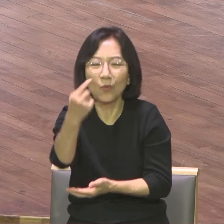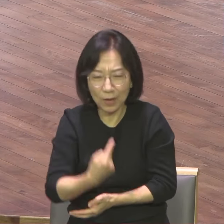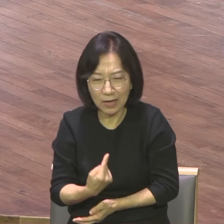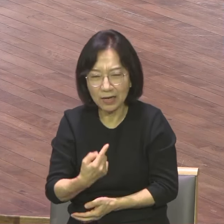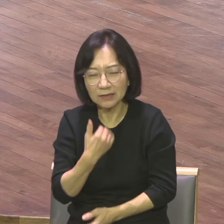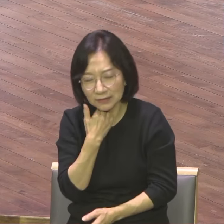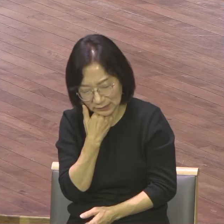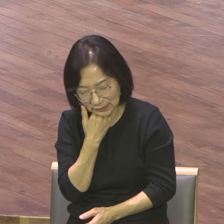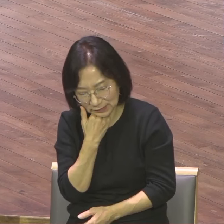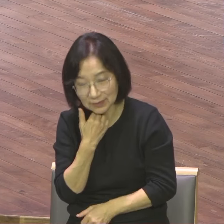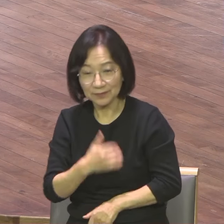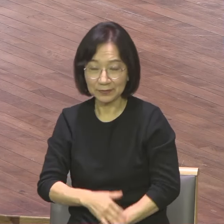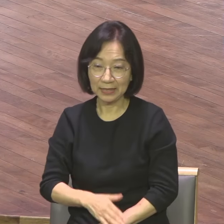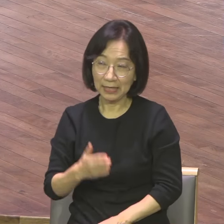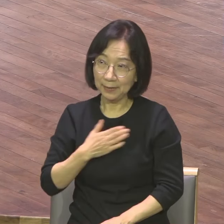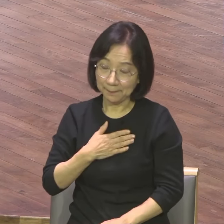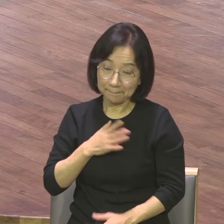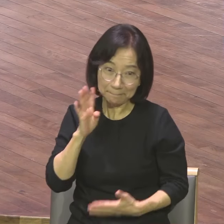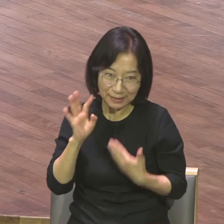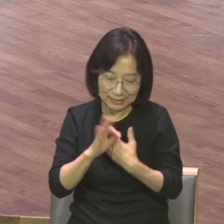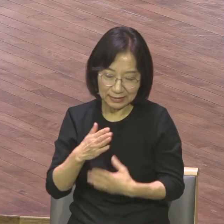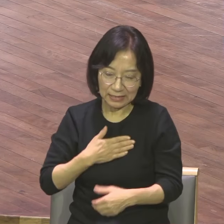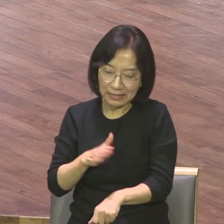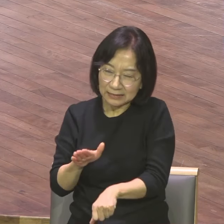자기 잘못을 회개하고